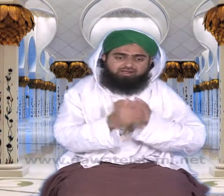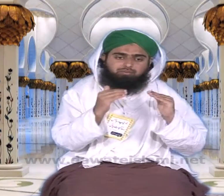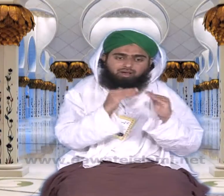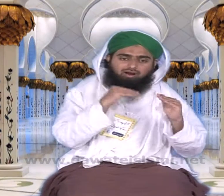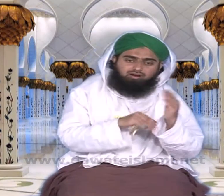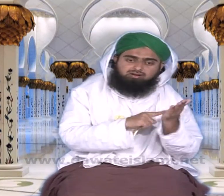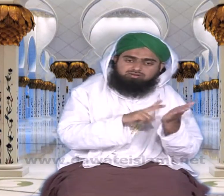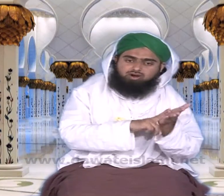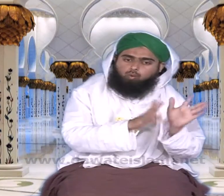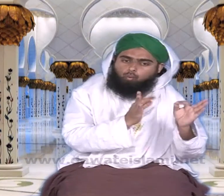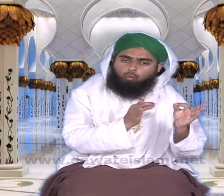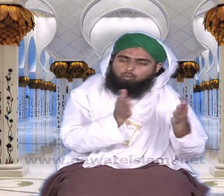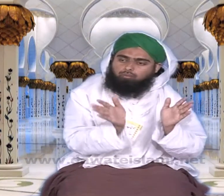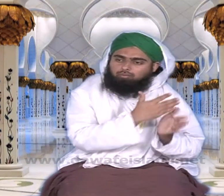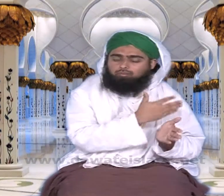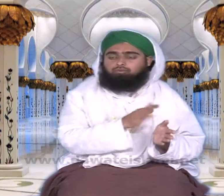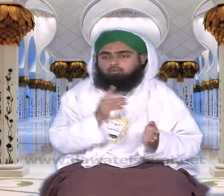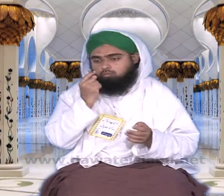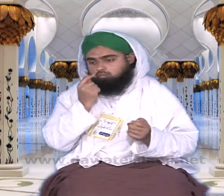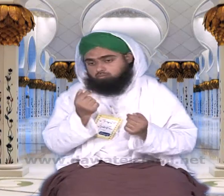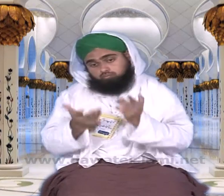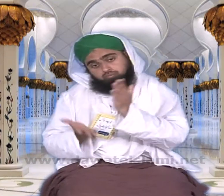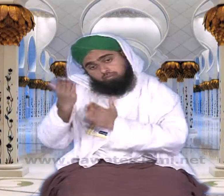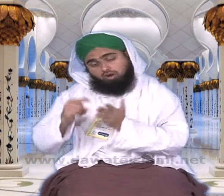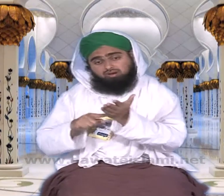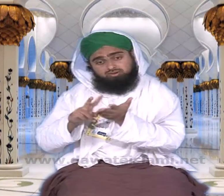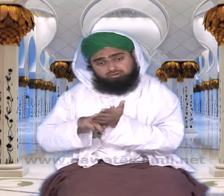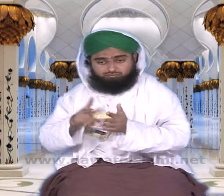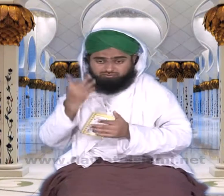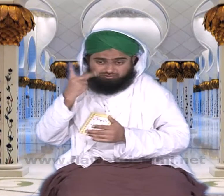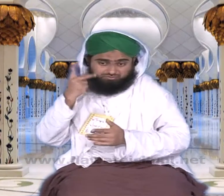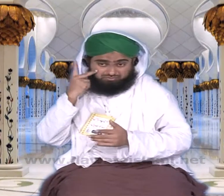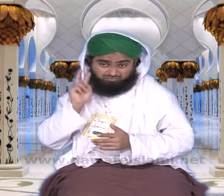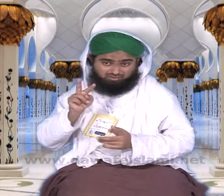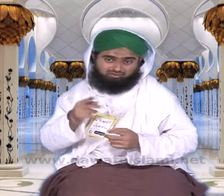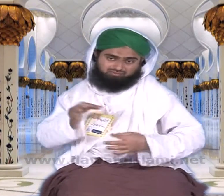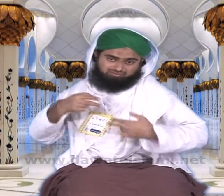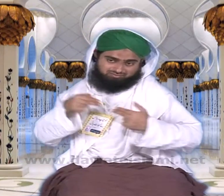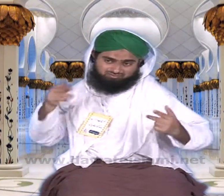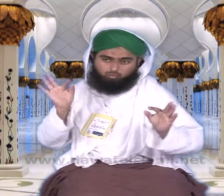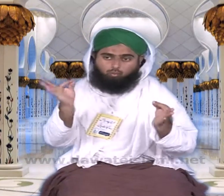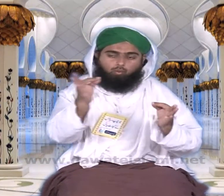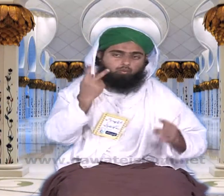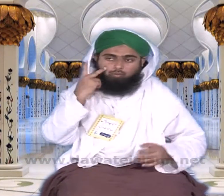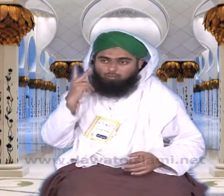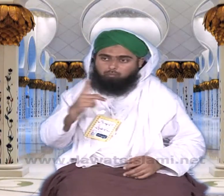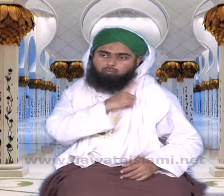مالدار کے گھر رنگین ٹی وی وی سی آر یہ سب ہوتا عموماً تو وہ مال کی وجہ سے گناہ میں مفتلا ہوتے تھے